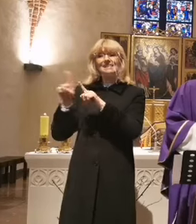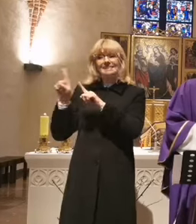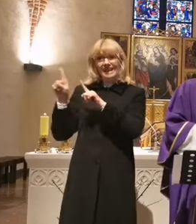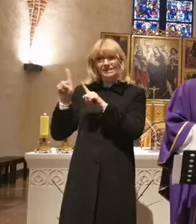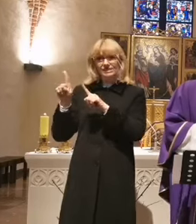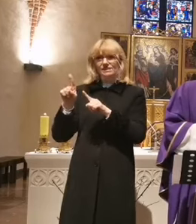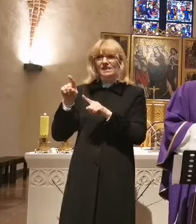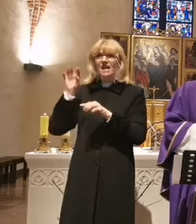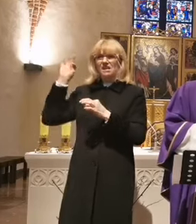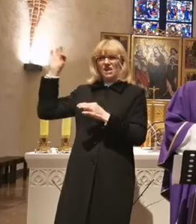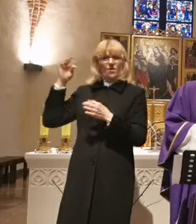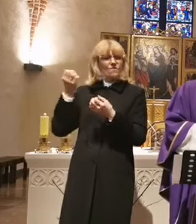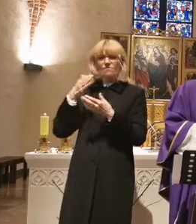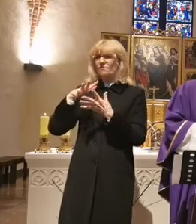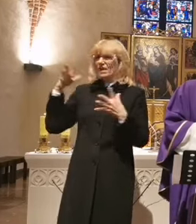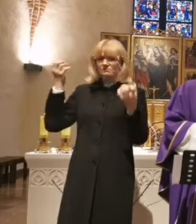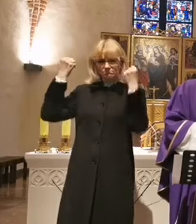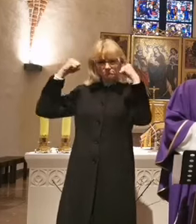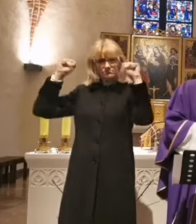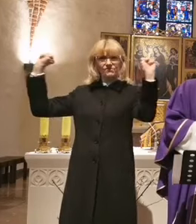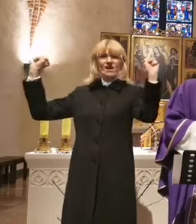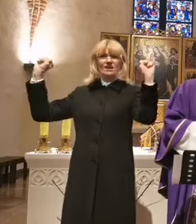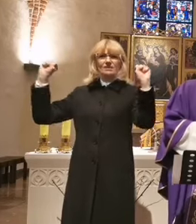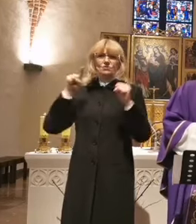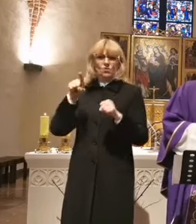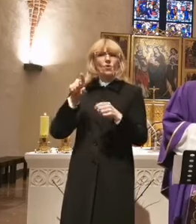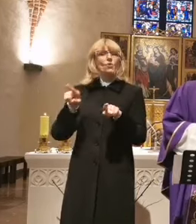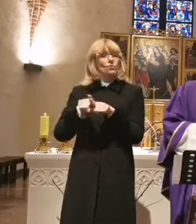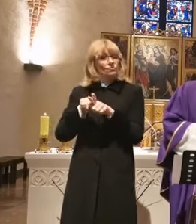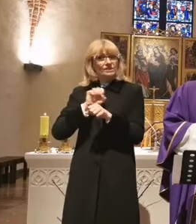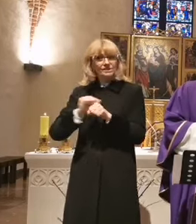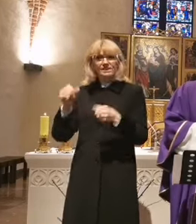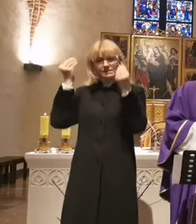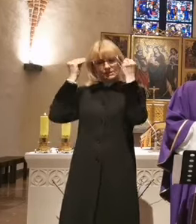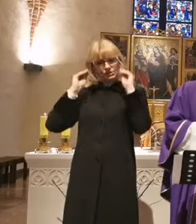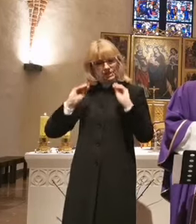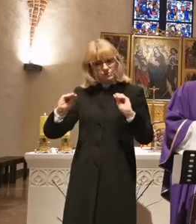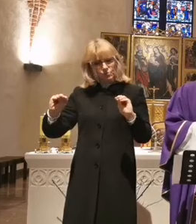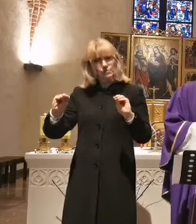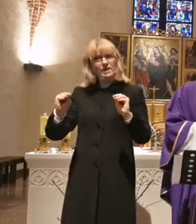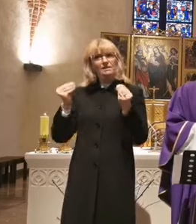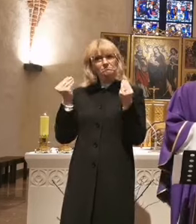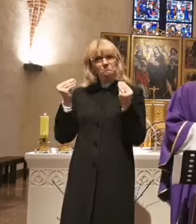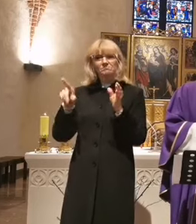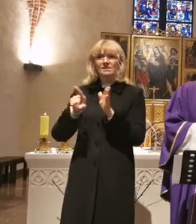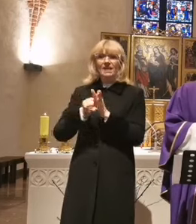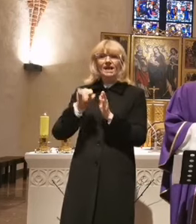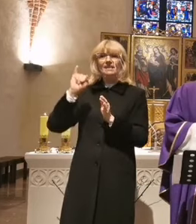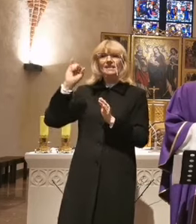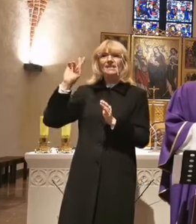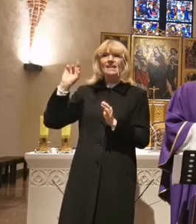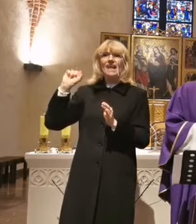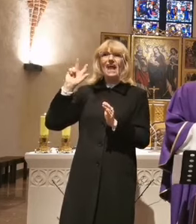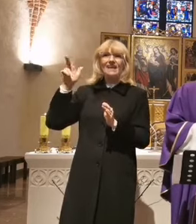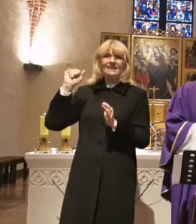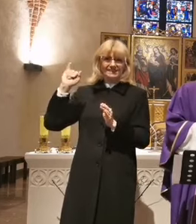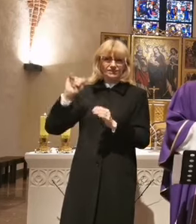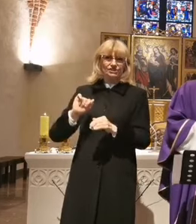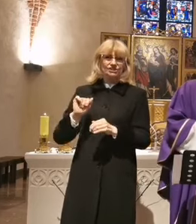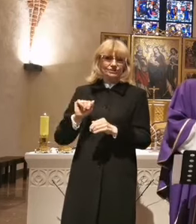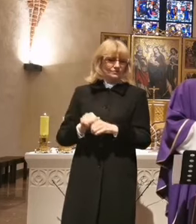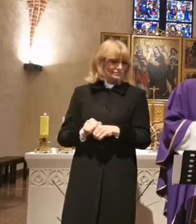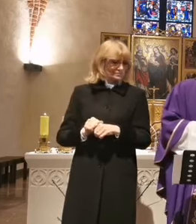wielką odwagę. Jest to też szacunek, wielki szacunek do Irakijczyków. Papież